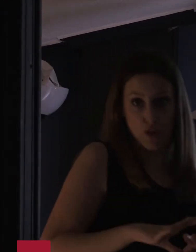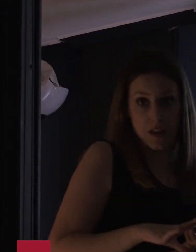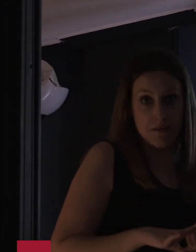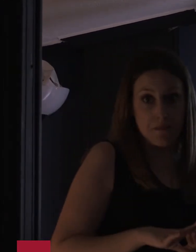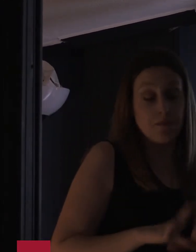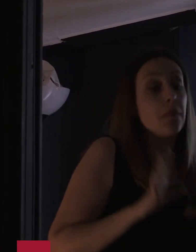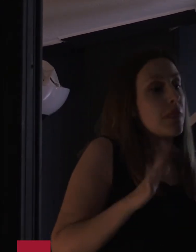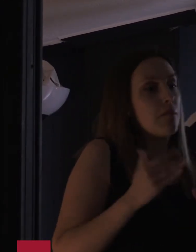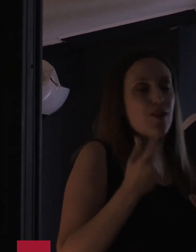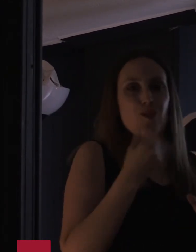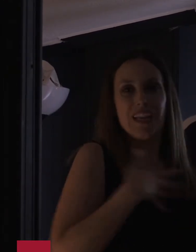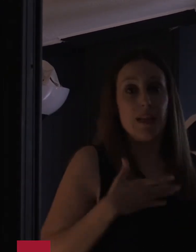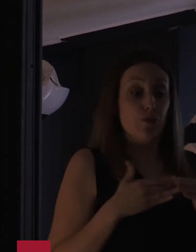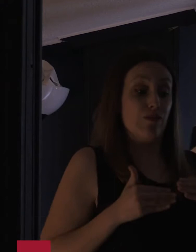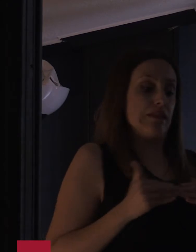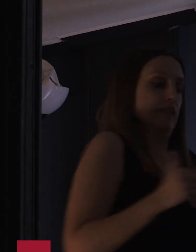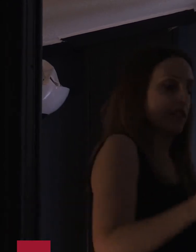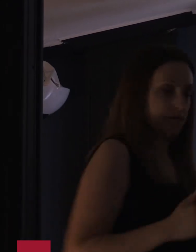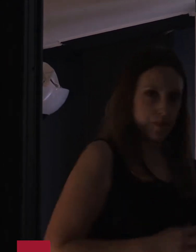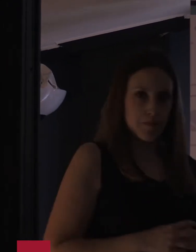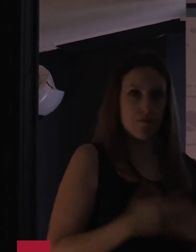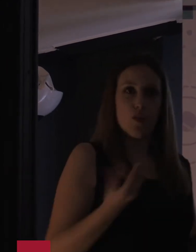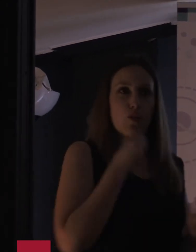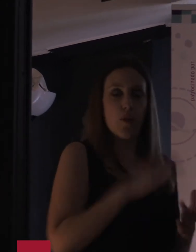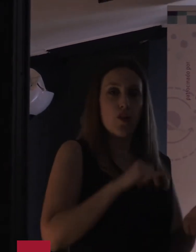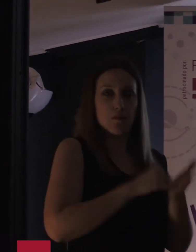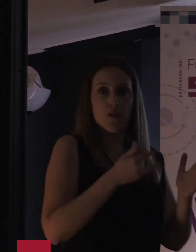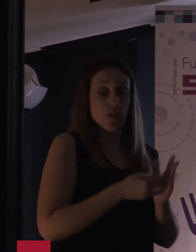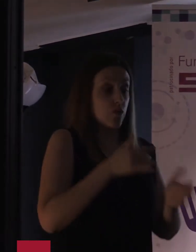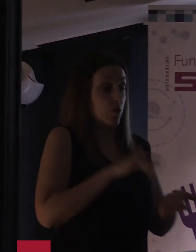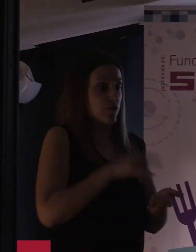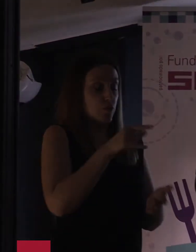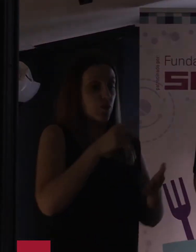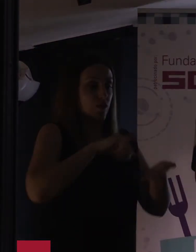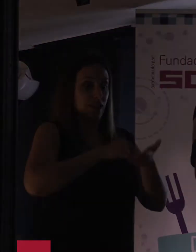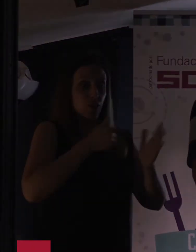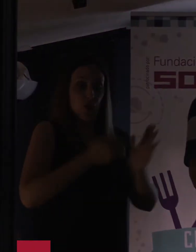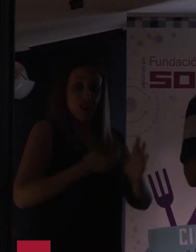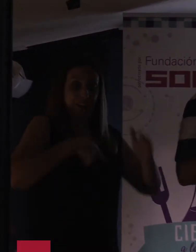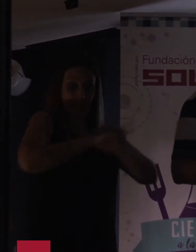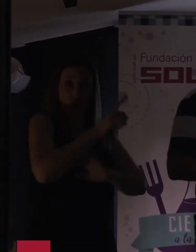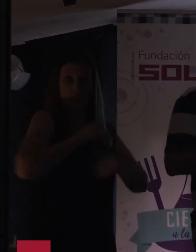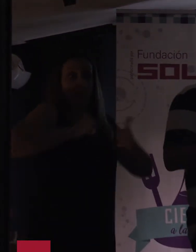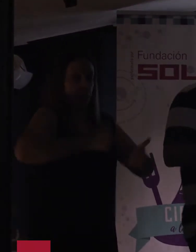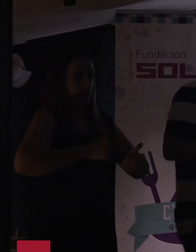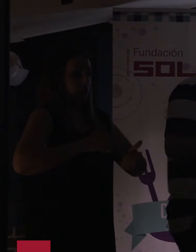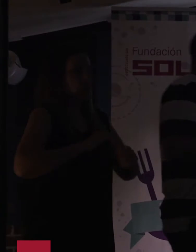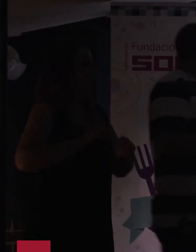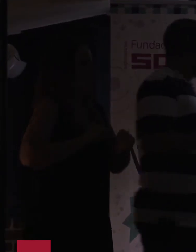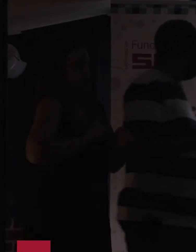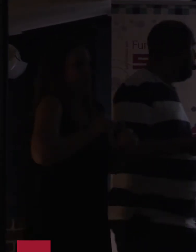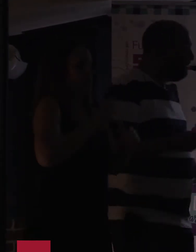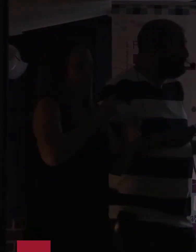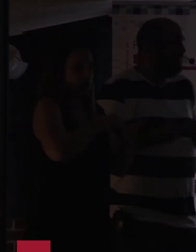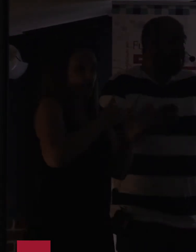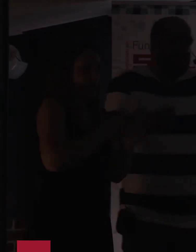Pero queremos ir más allá. Lo bueno que tienen los proyectos es que cuando uno se pone a desarrollar tecnología, se pone a desarrollar tecnología que puede servir para muchas